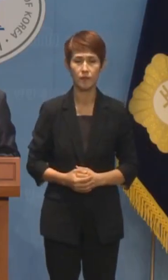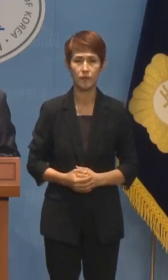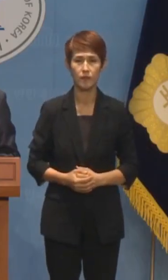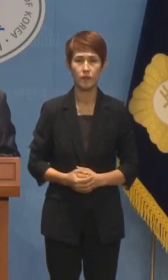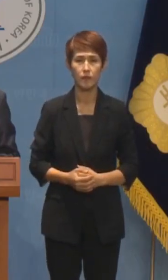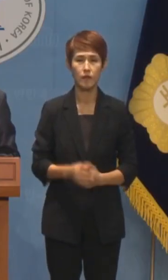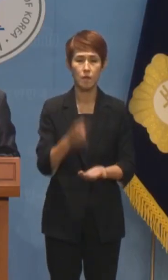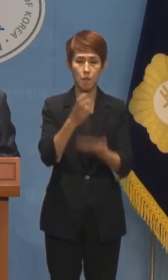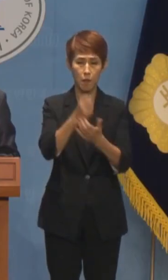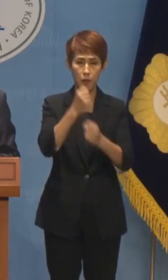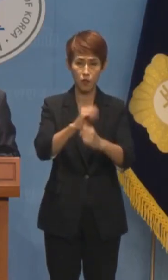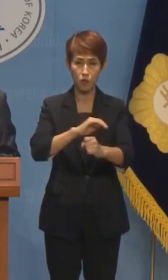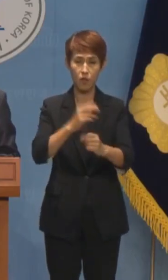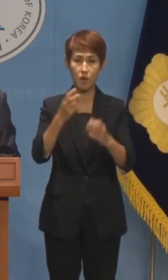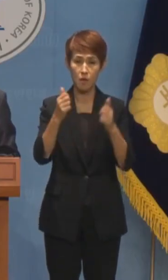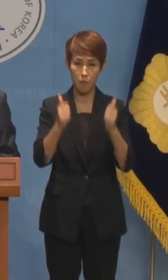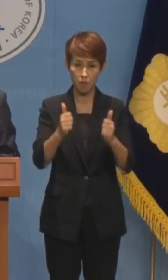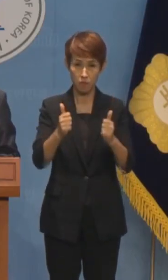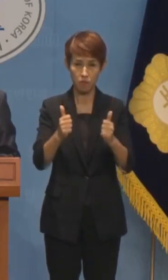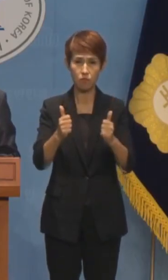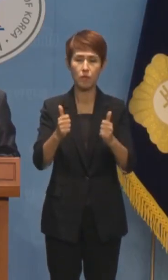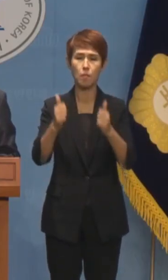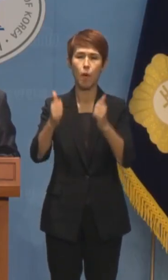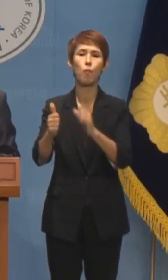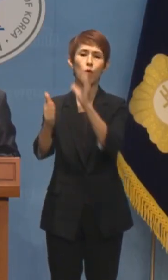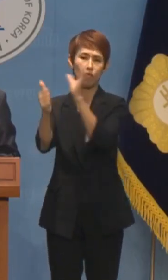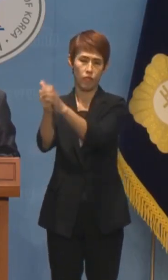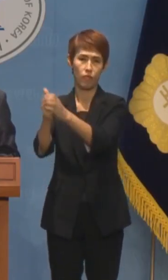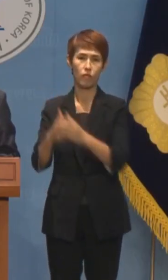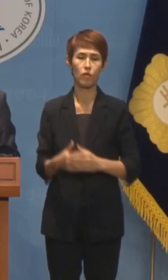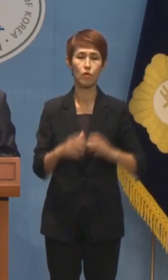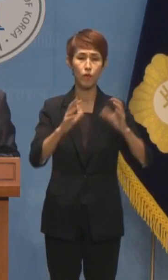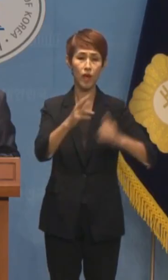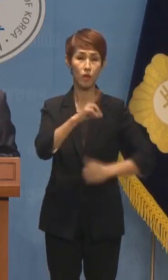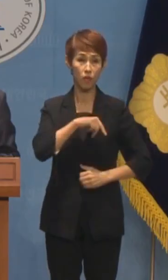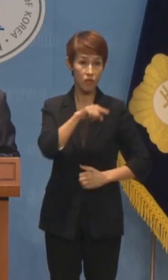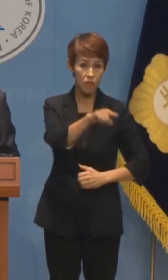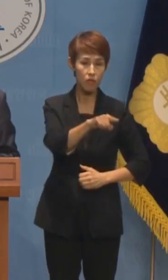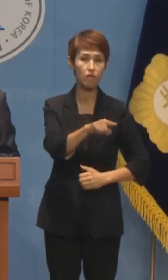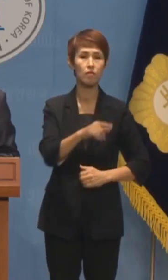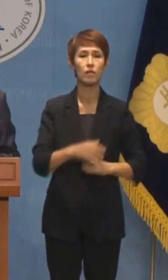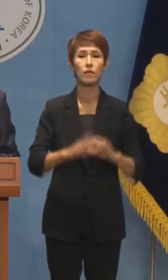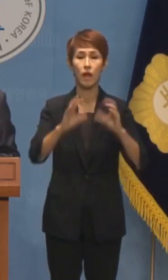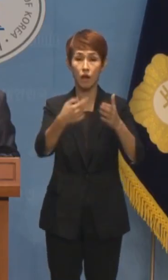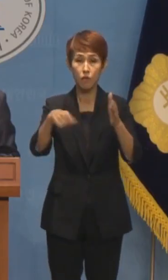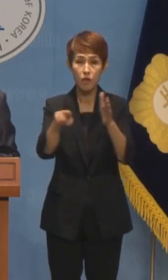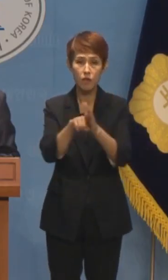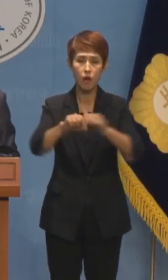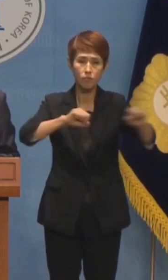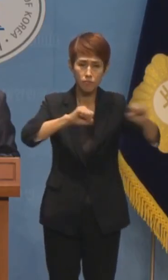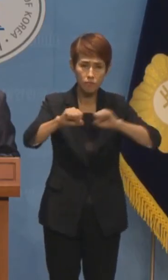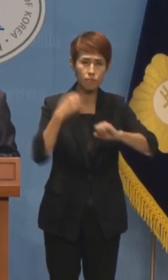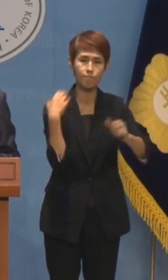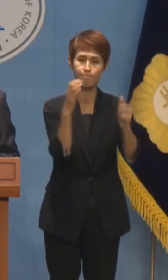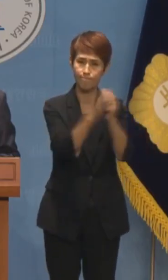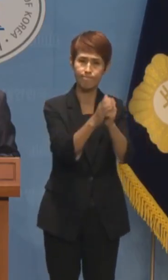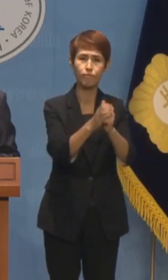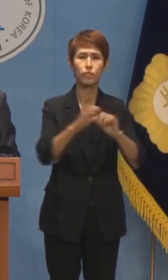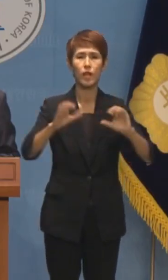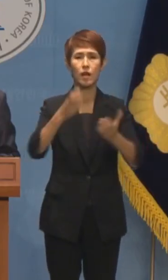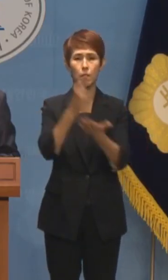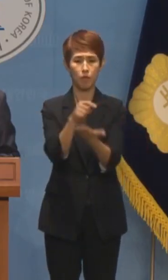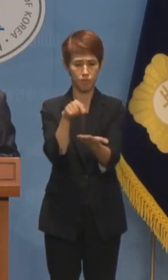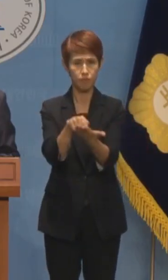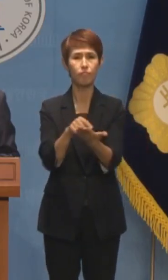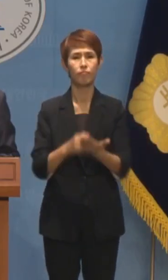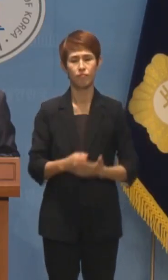사법권은 엄연히 법원에 속하고 국회의원은 국가 이익을 우선하여 직무를 행하라는 것이 헌법의